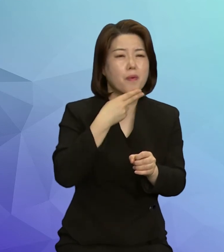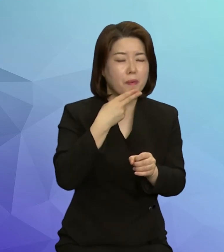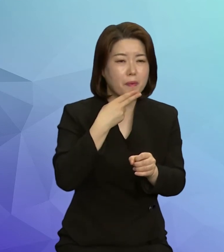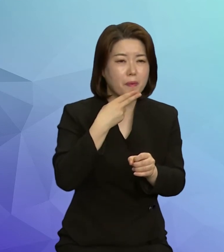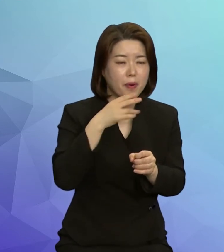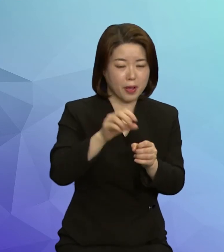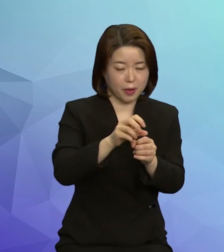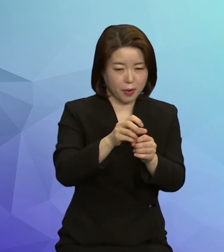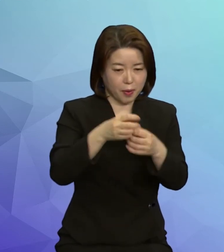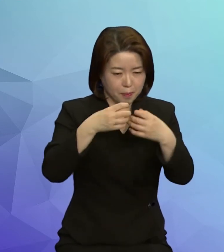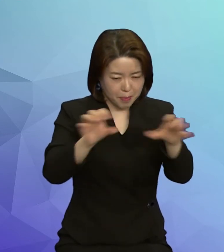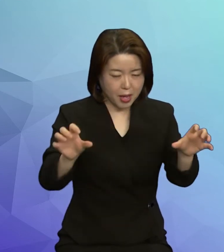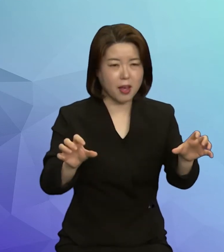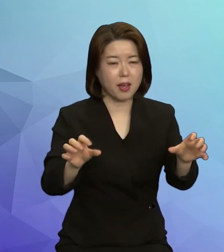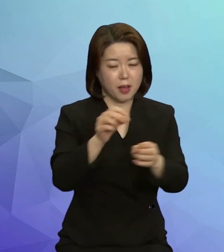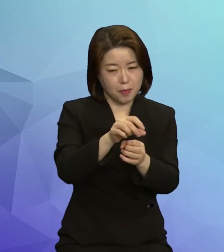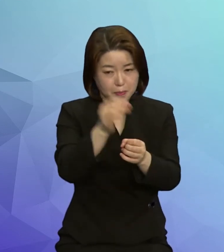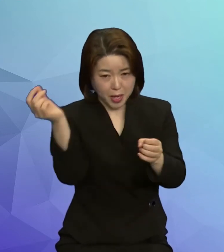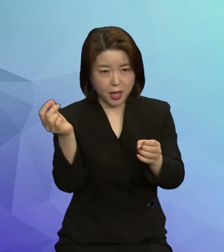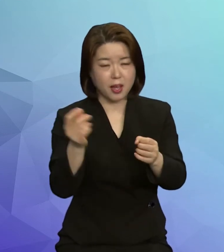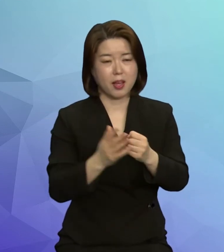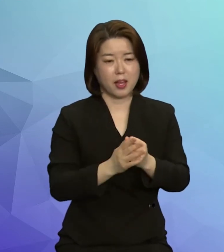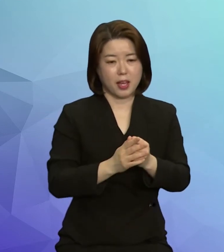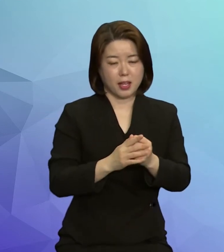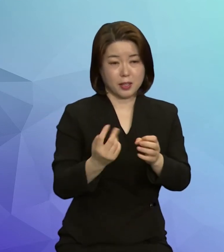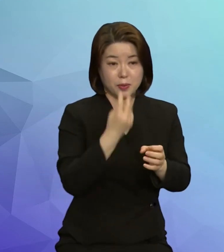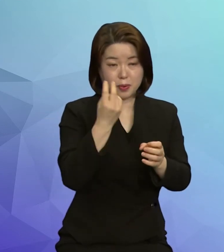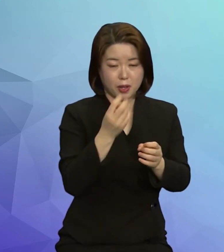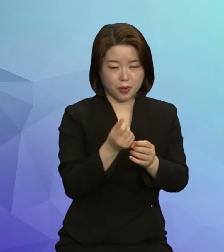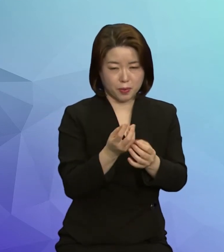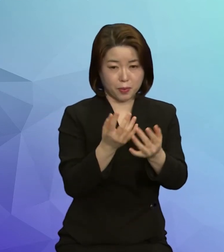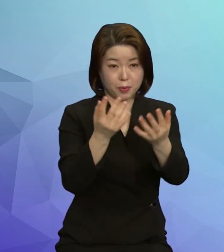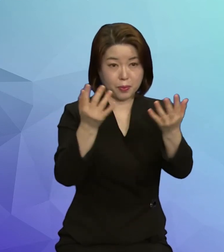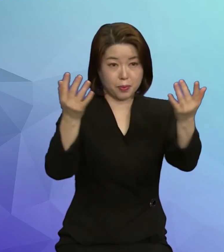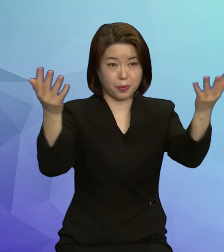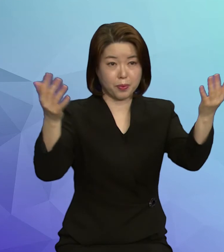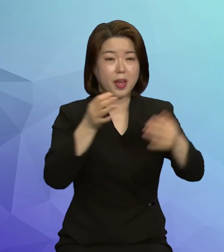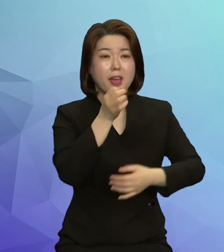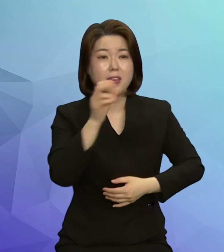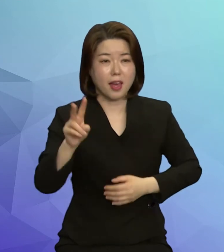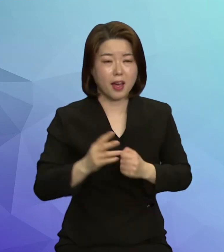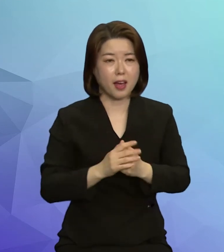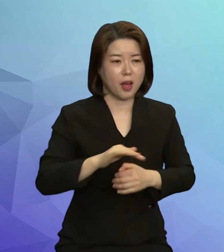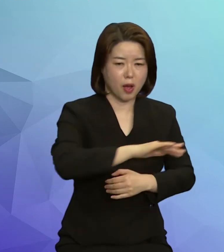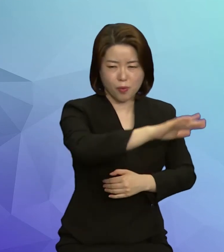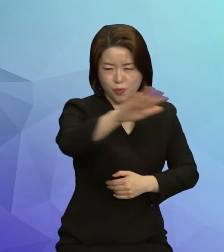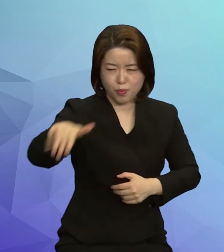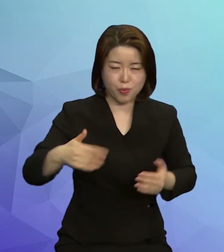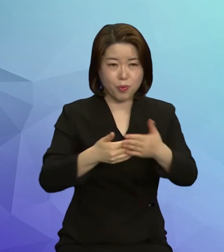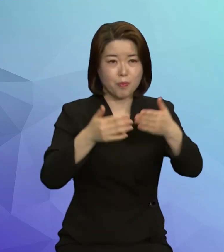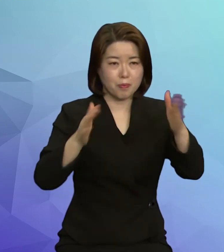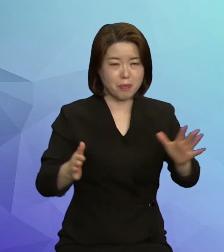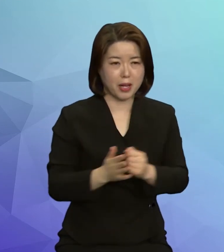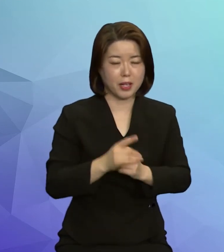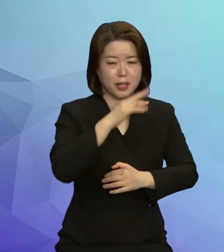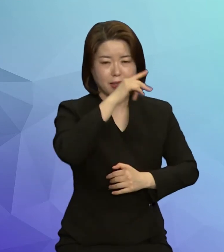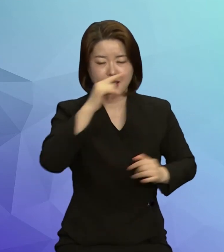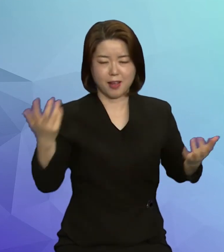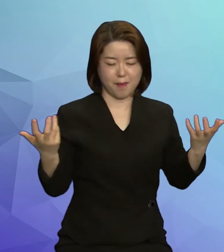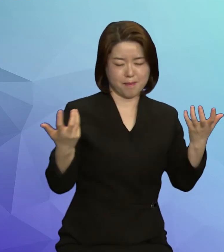없어요. 향수병이 깨어져서 그 속에 있는 향수가 다 드러나면 온